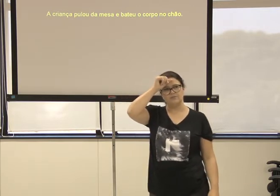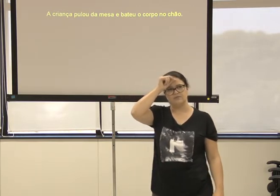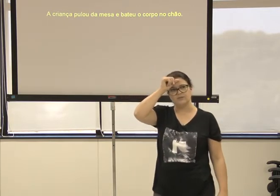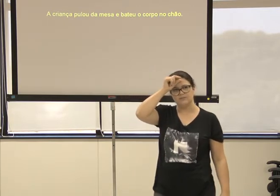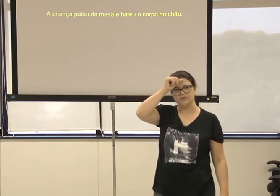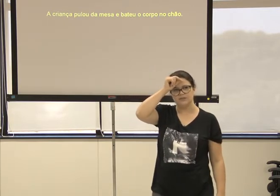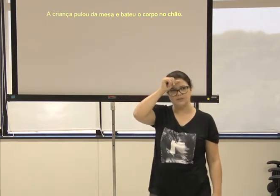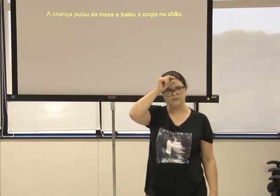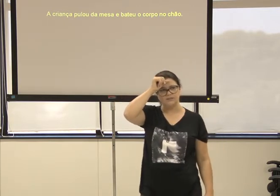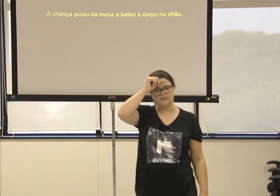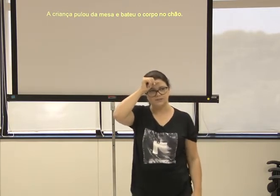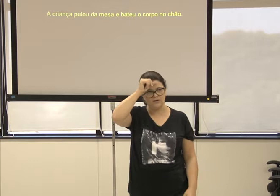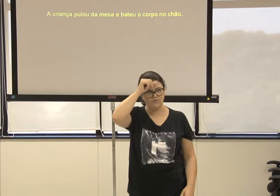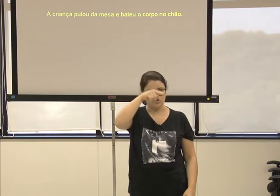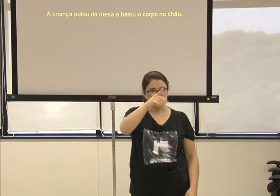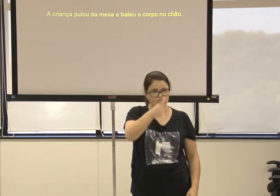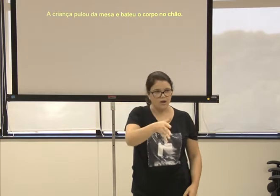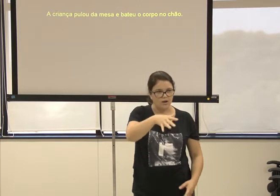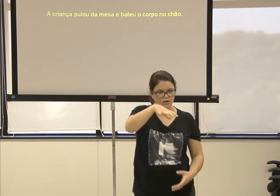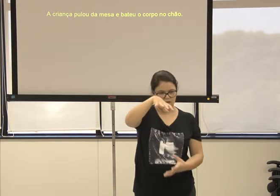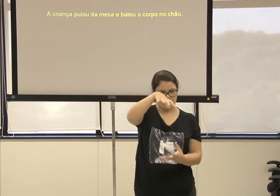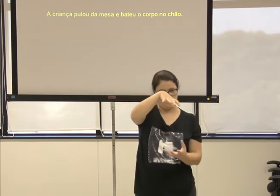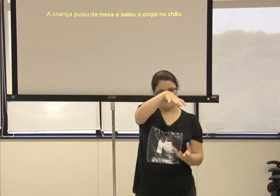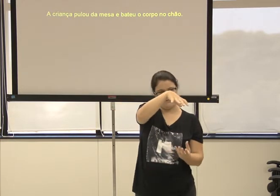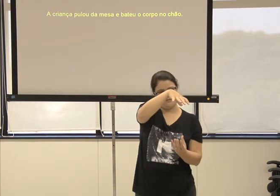vocês a bandeira. Então,